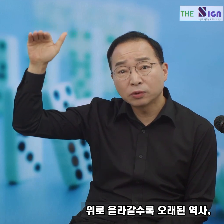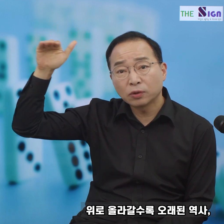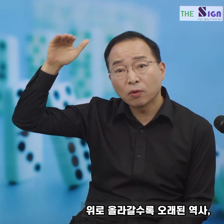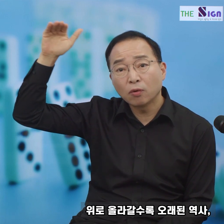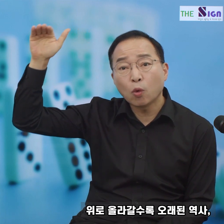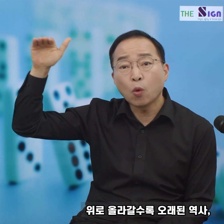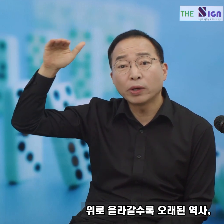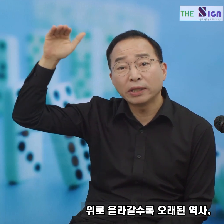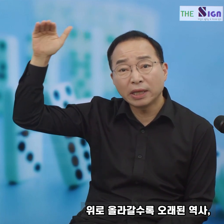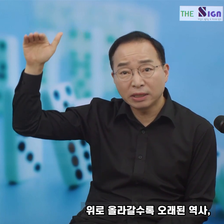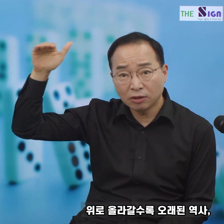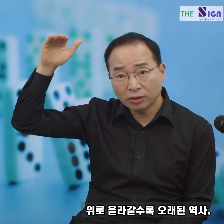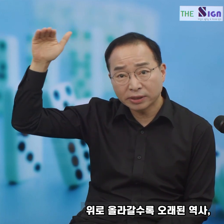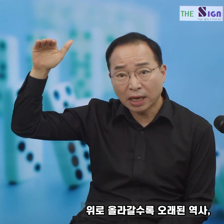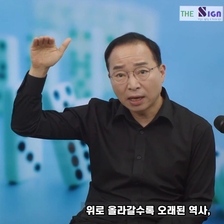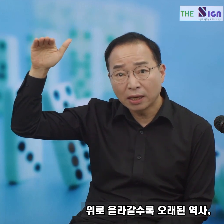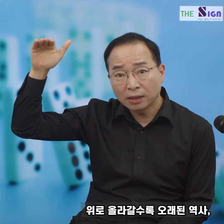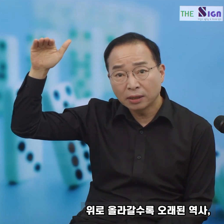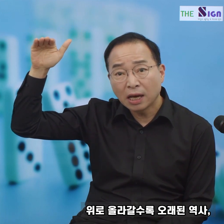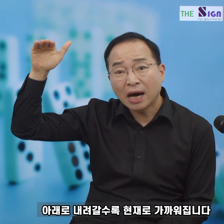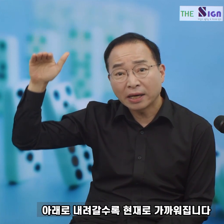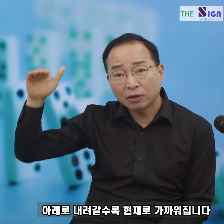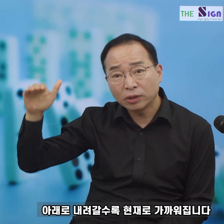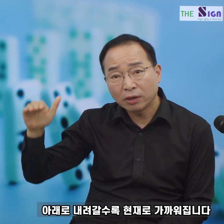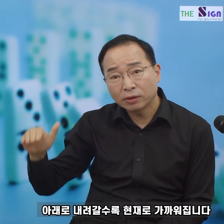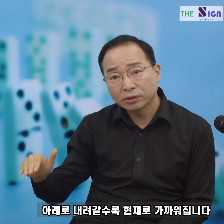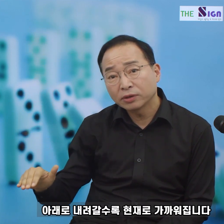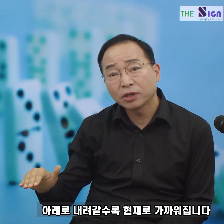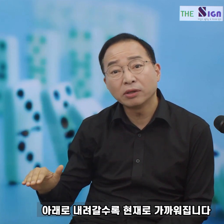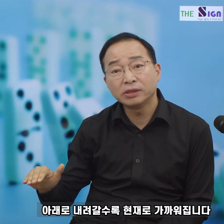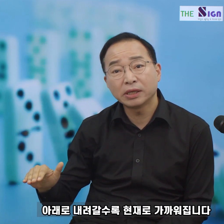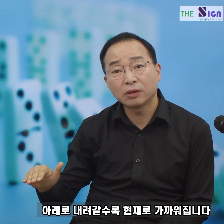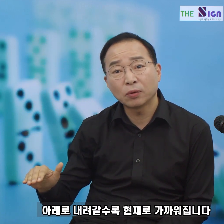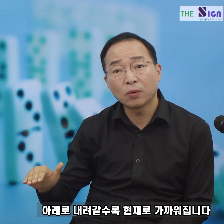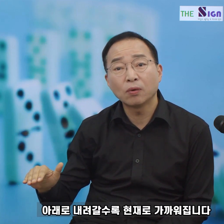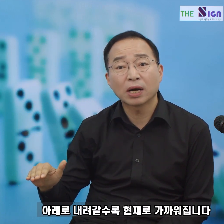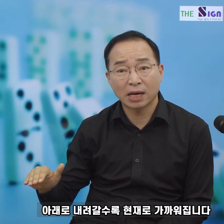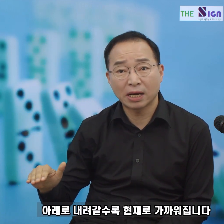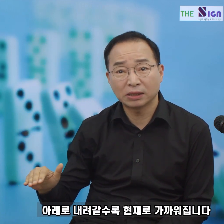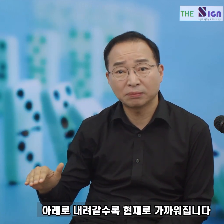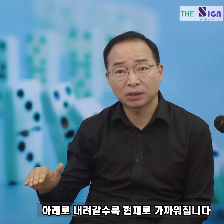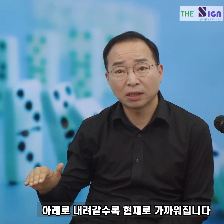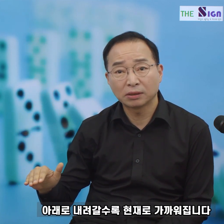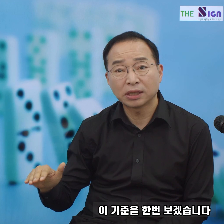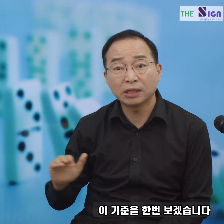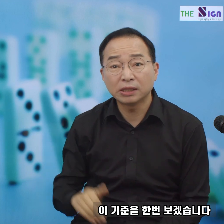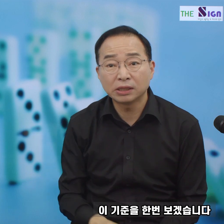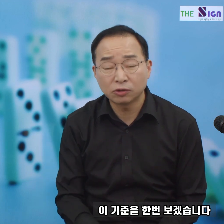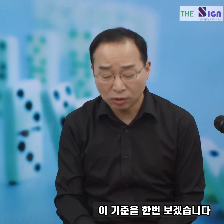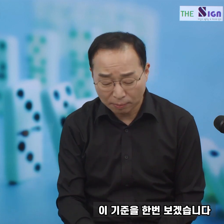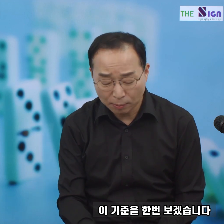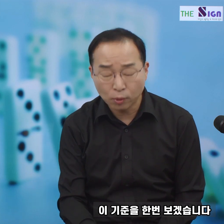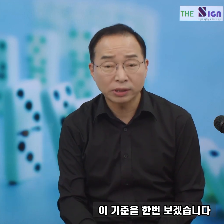올라갈수록 오래된 역사, 아래로 내려갈수록 현재로 가까워집니다. 자, 이 기준을 한번